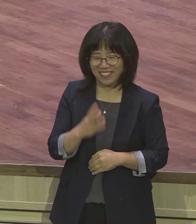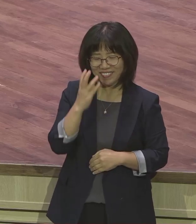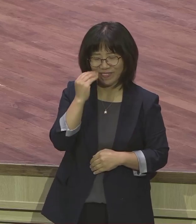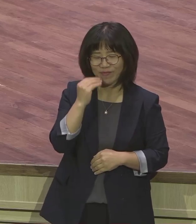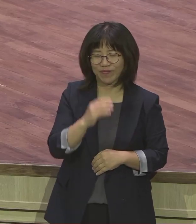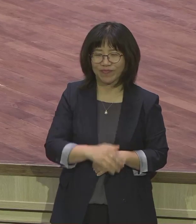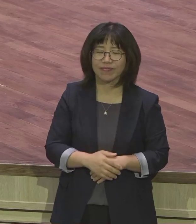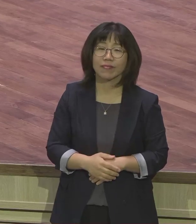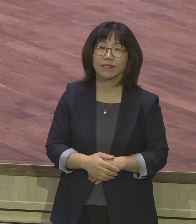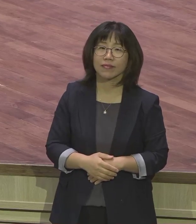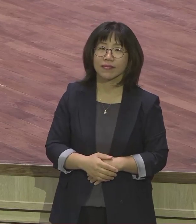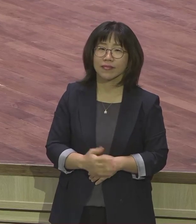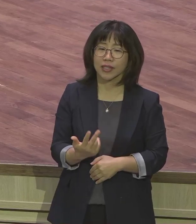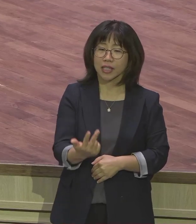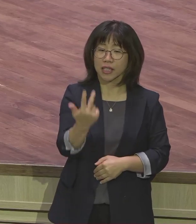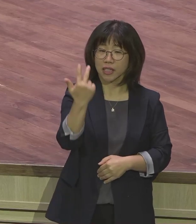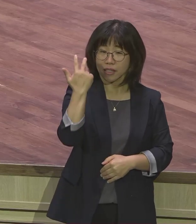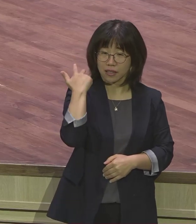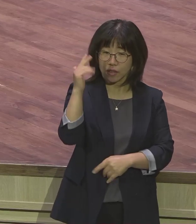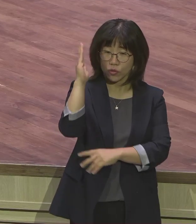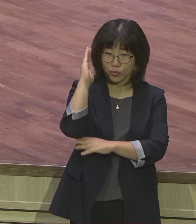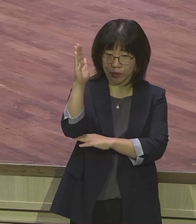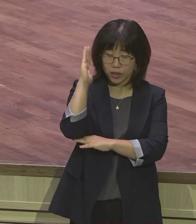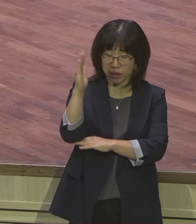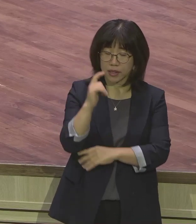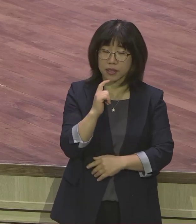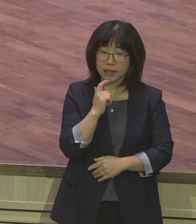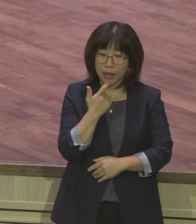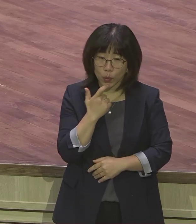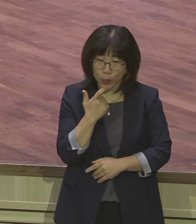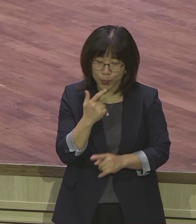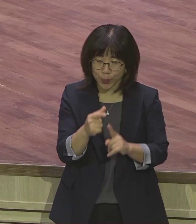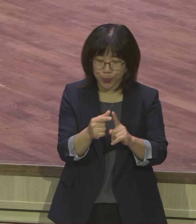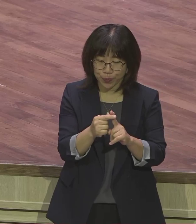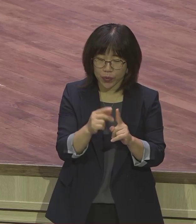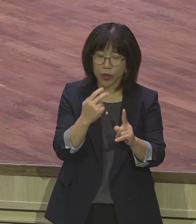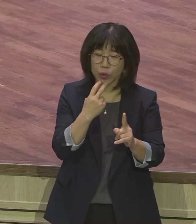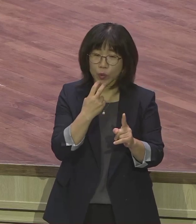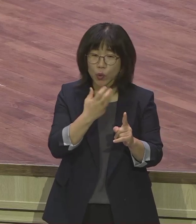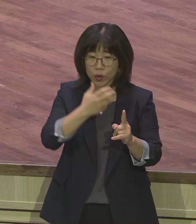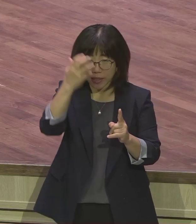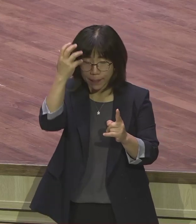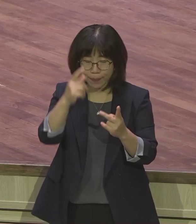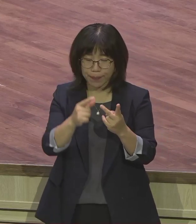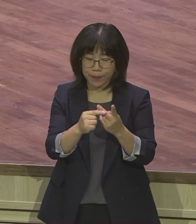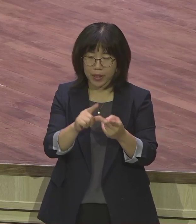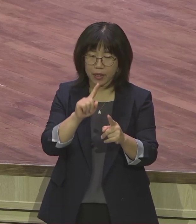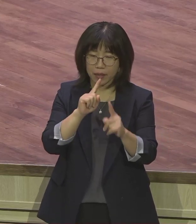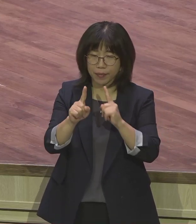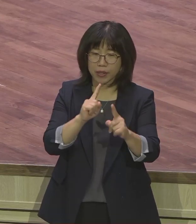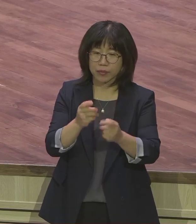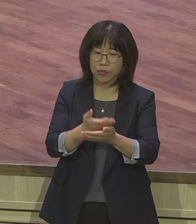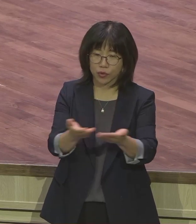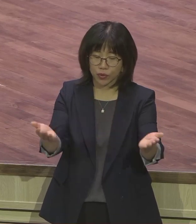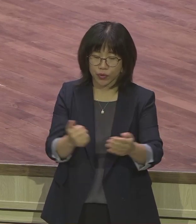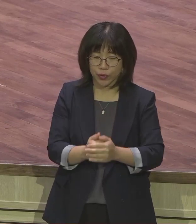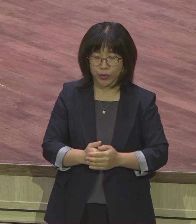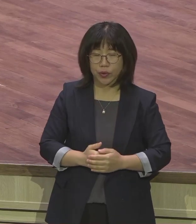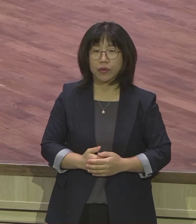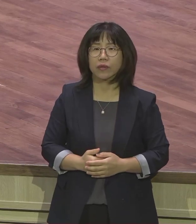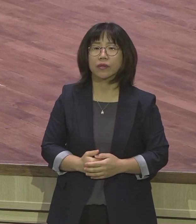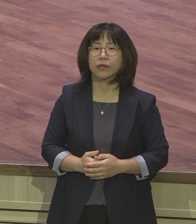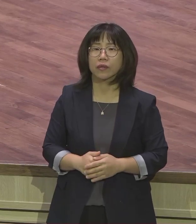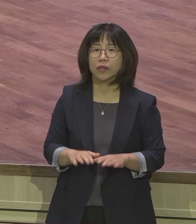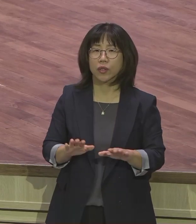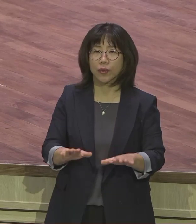지난 시간 말씀을 통해서 우리가 야곱과 요셉 이렇게 말씀드렸는데 제가 일본에 갔을 때